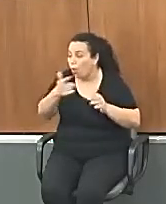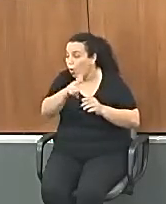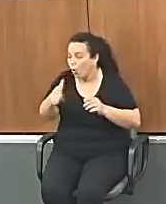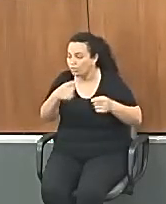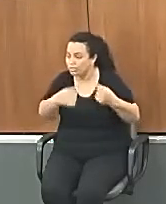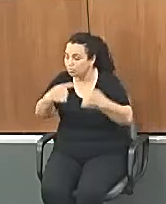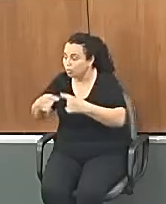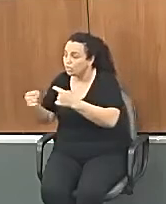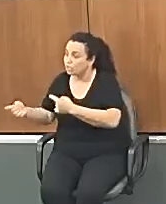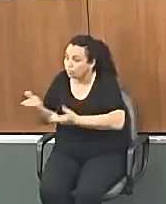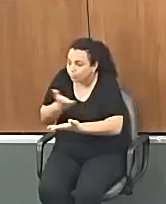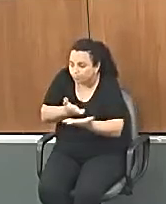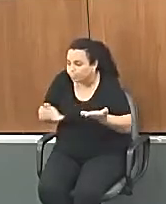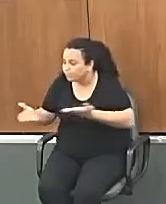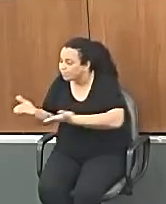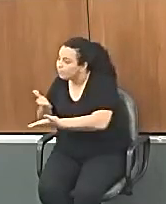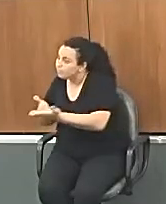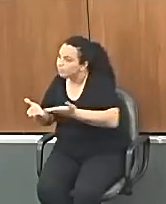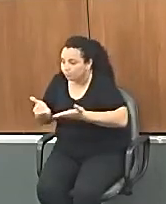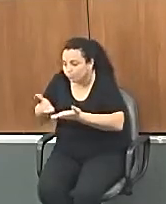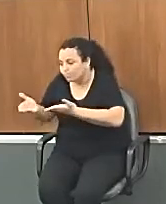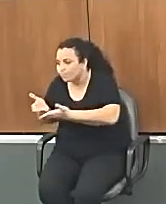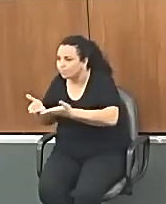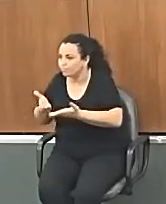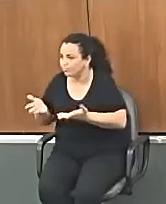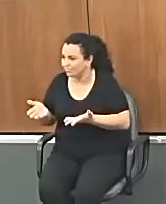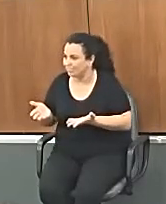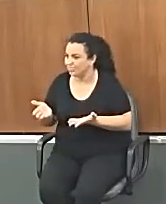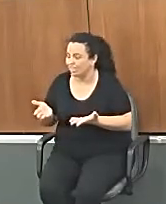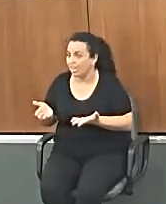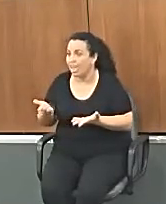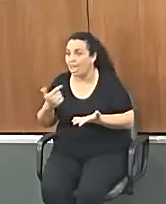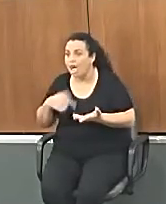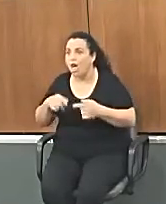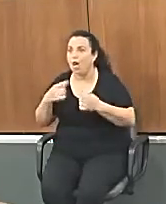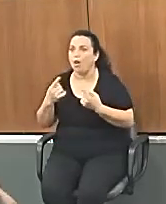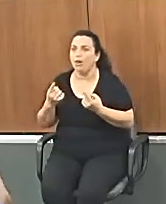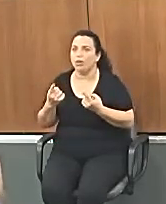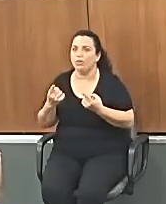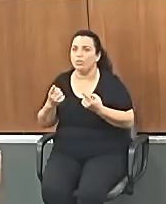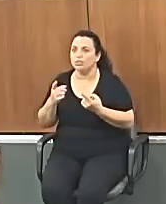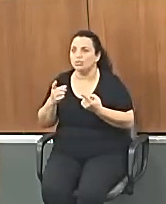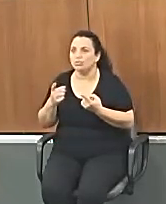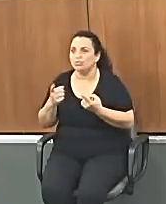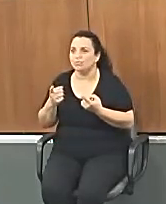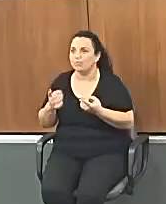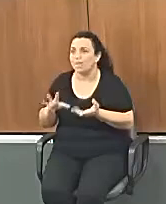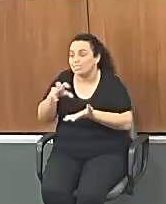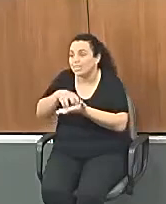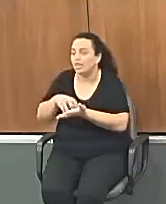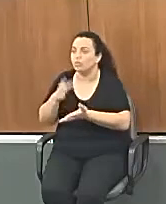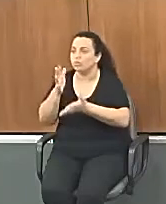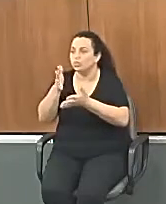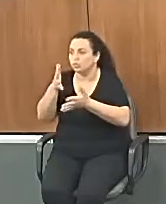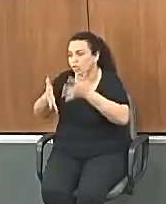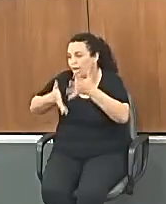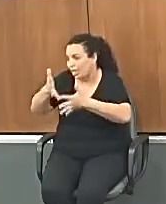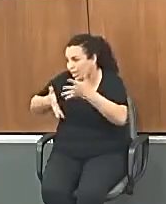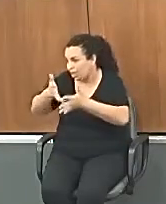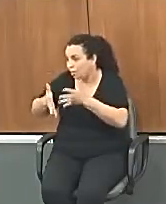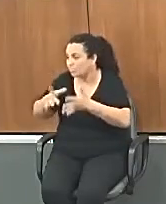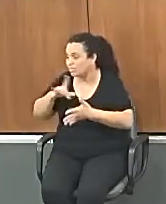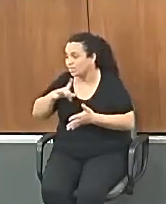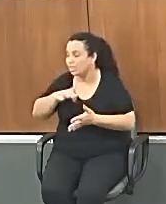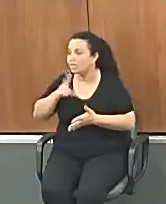diretamente com nenhuma política com entrega de uma política não será central de libras que nós temos aqui